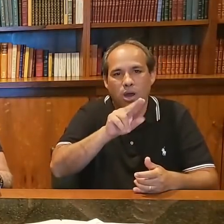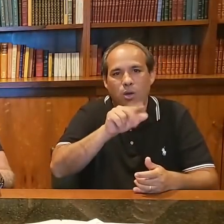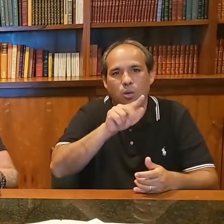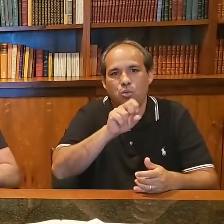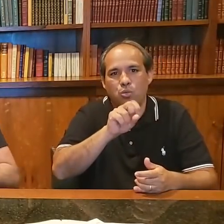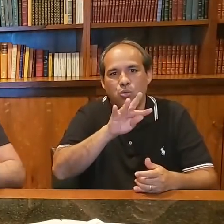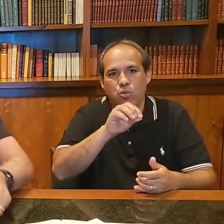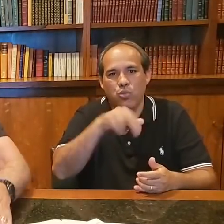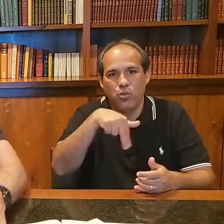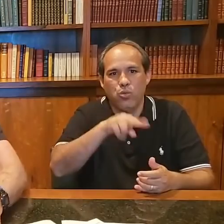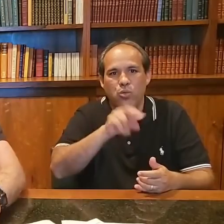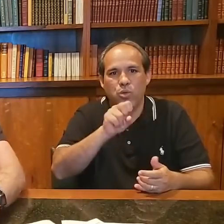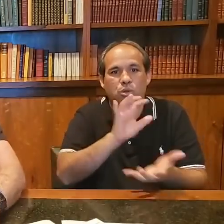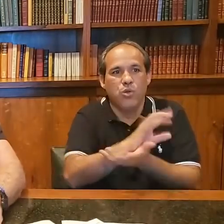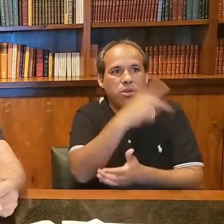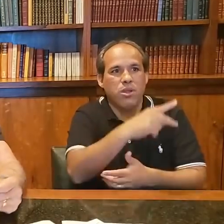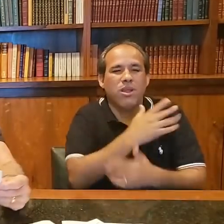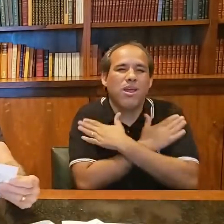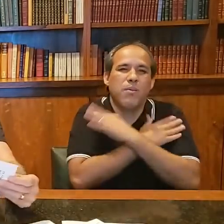todos.